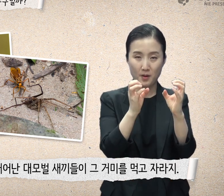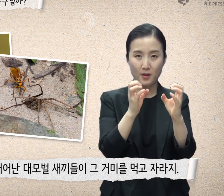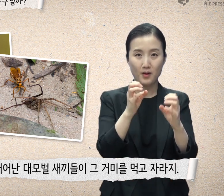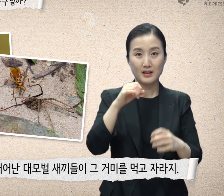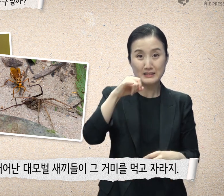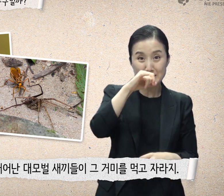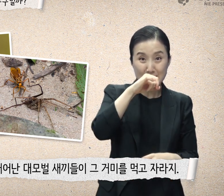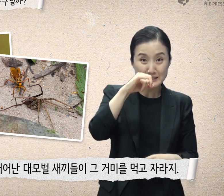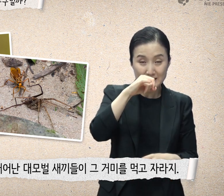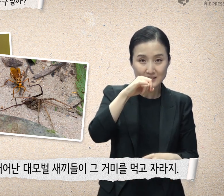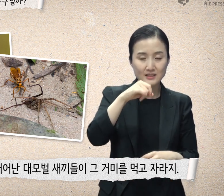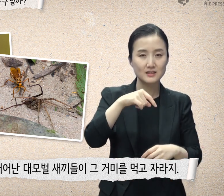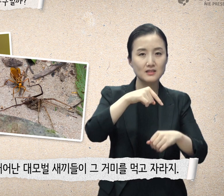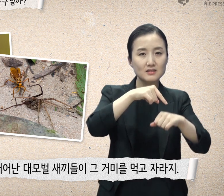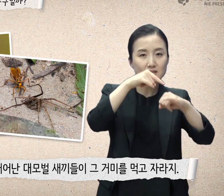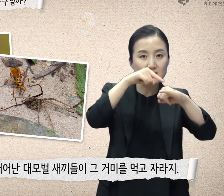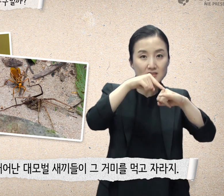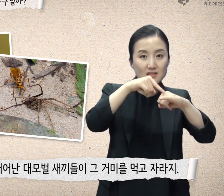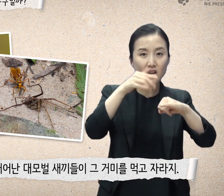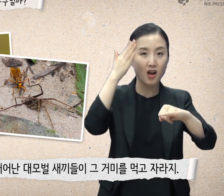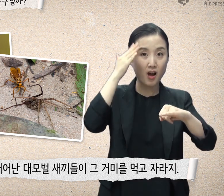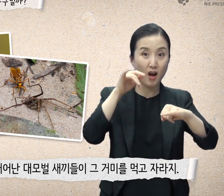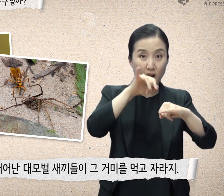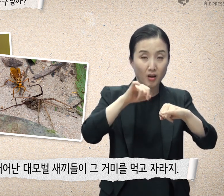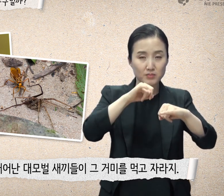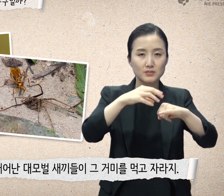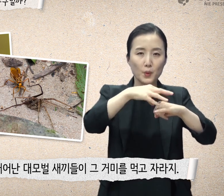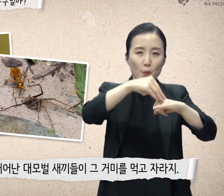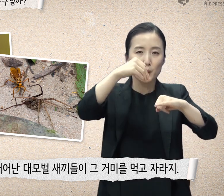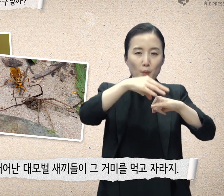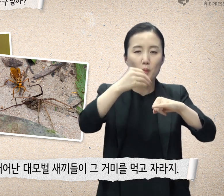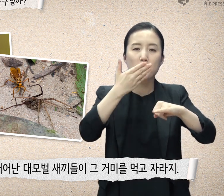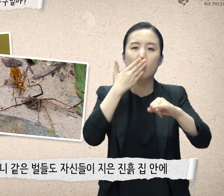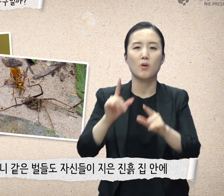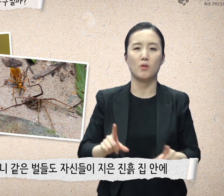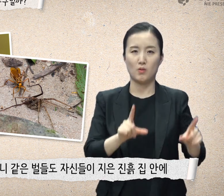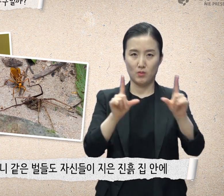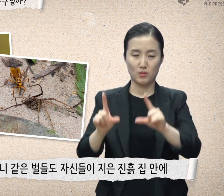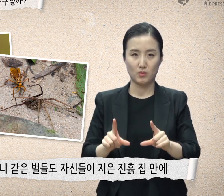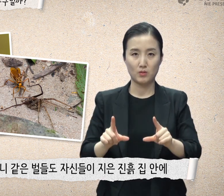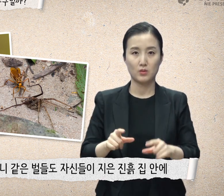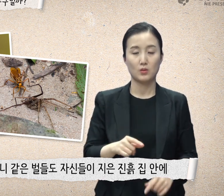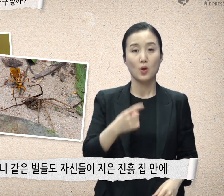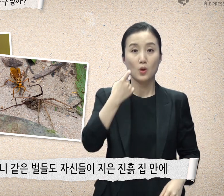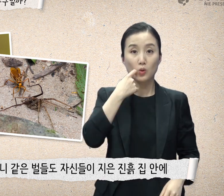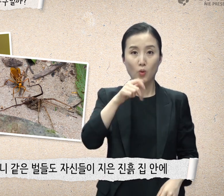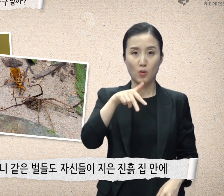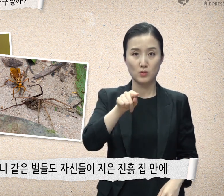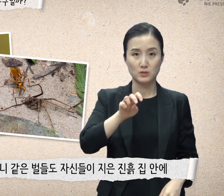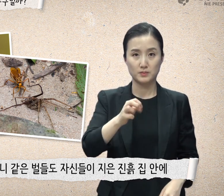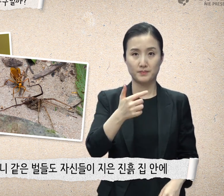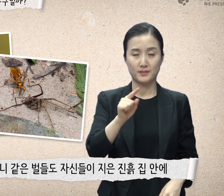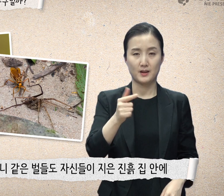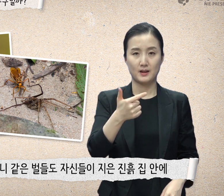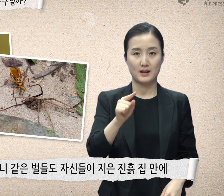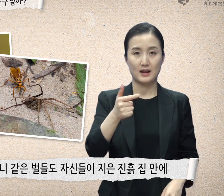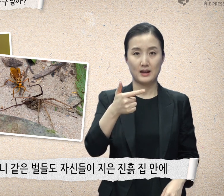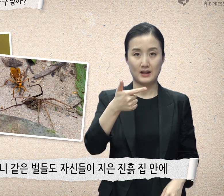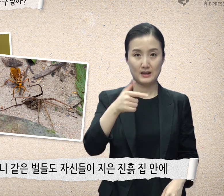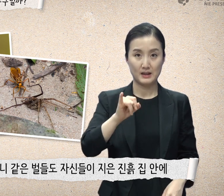태어난 대모벌 새끼들이 그 거미를 먹고 자라지. 노랑점 나난이 같은 벌들도